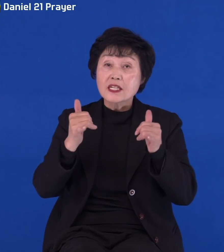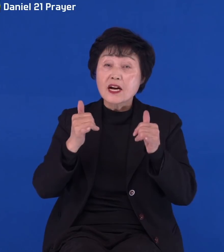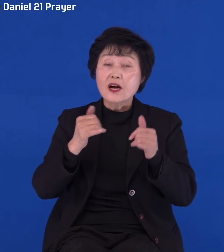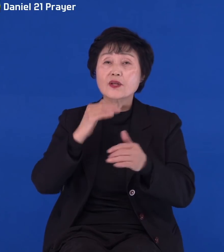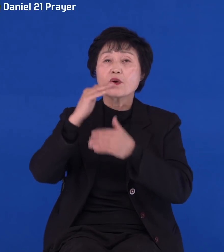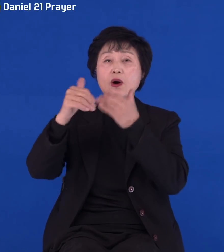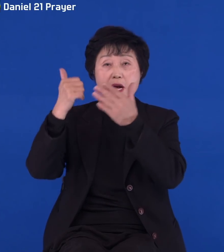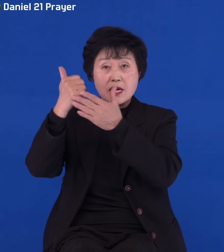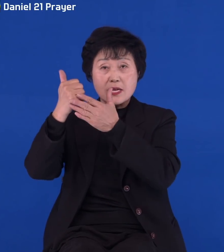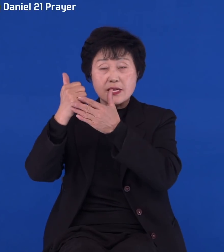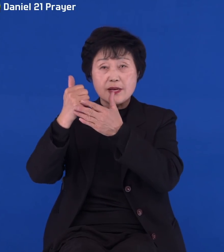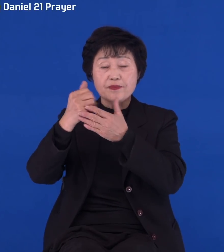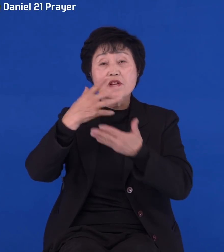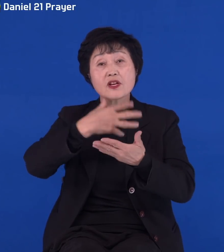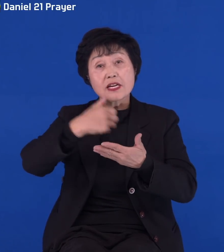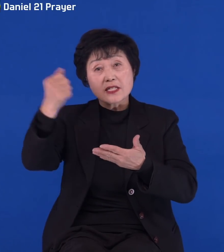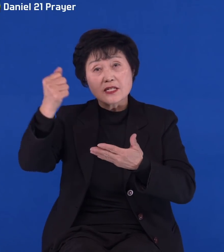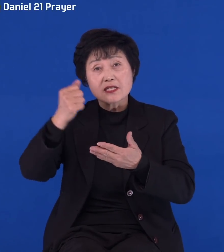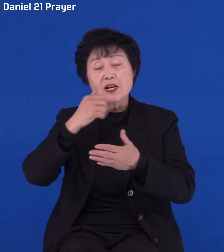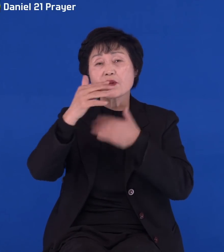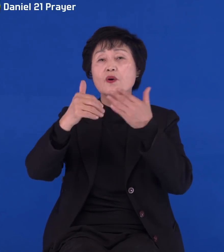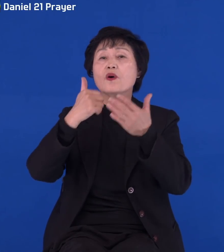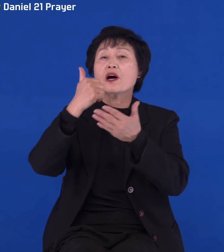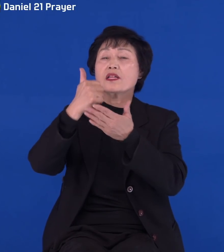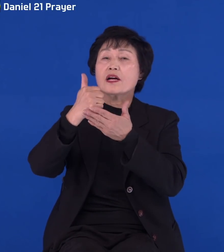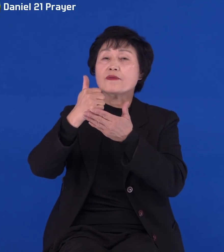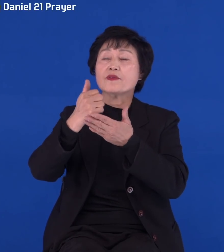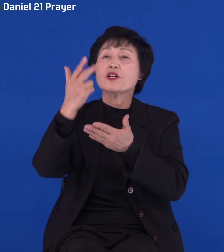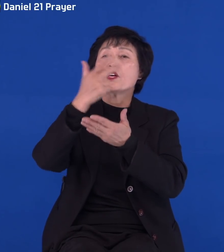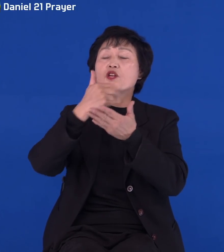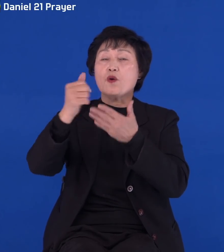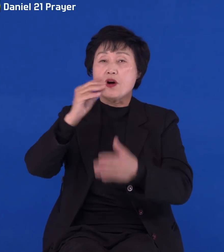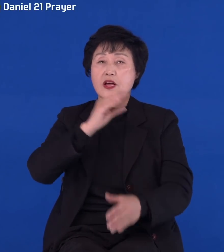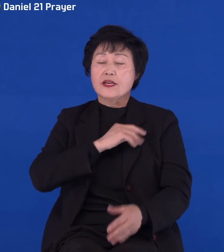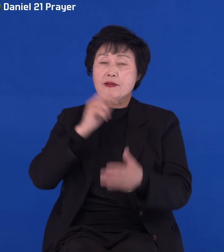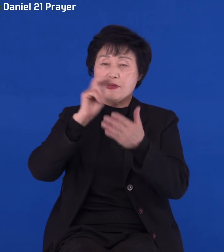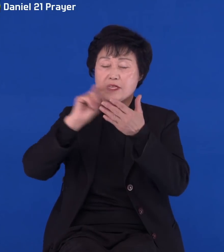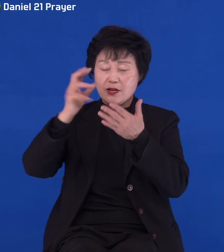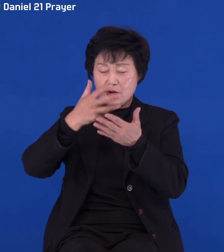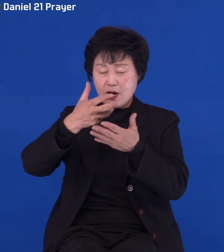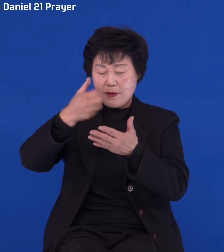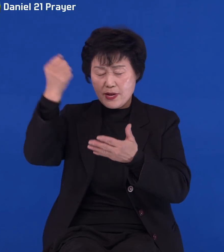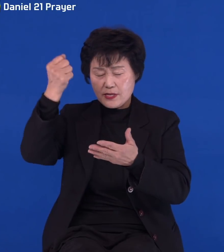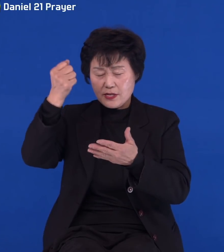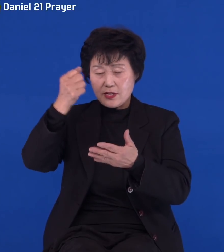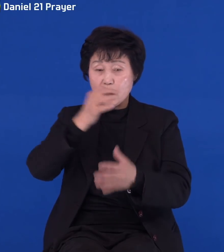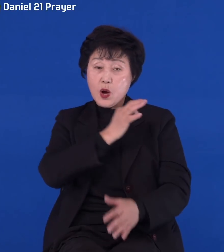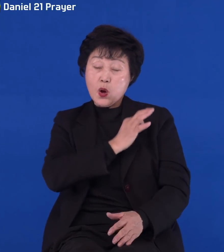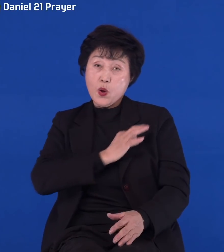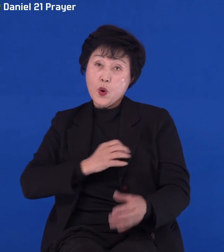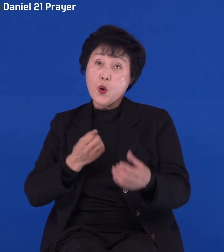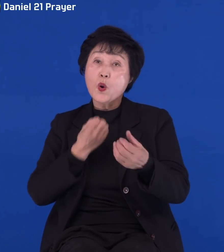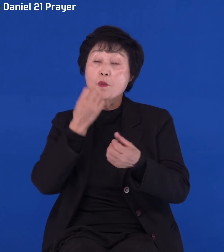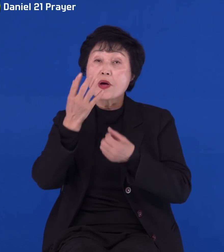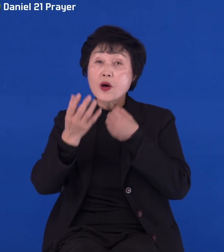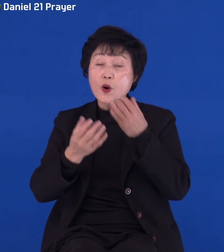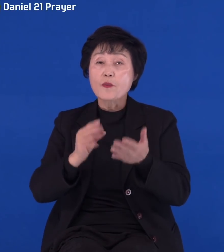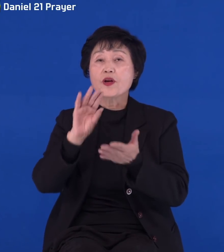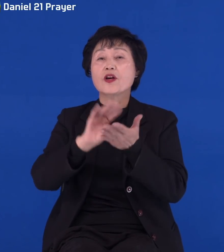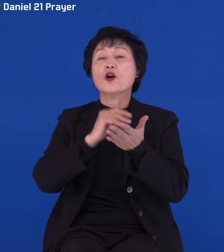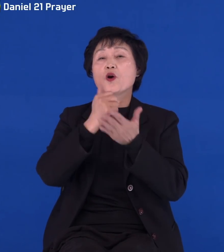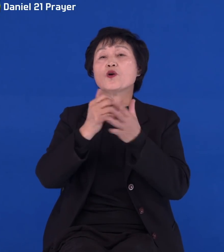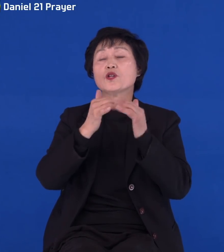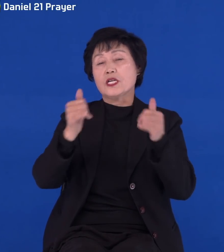자도 여호와시니 여호와의 이름이 찬송을 받으실지니라. 이 욥의 고백이 크리스찬의 고백임을 가르쳐 주신